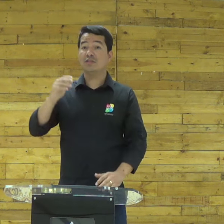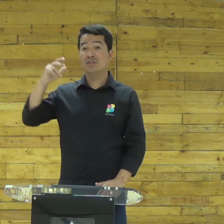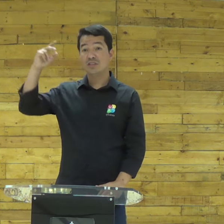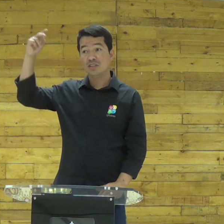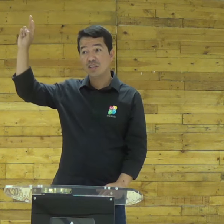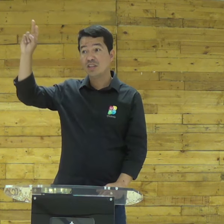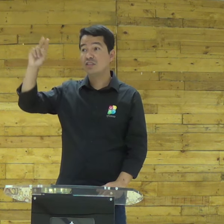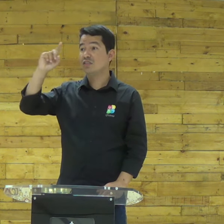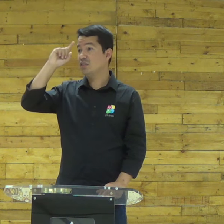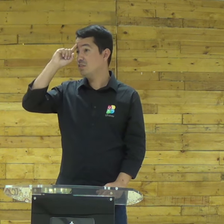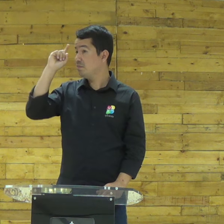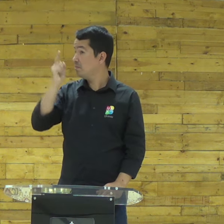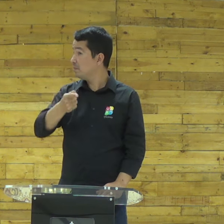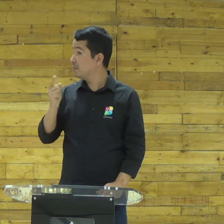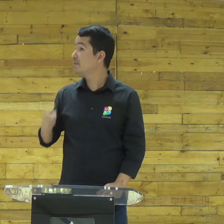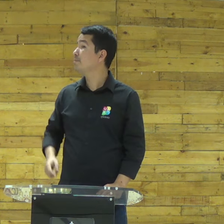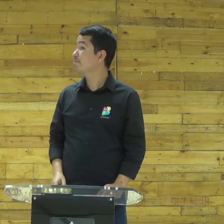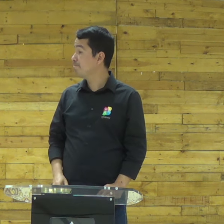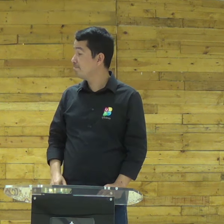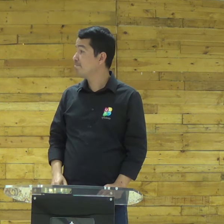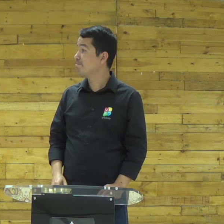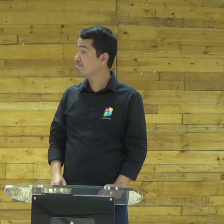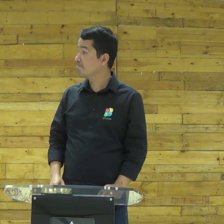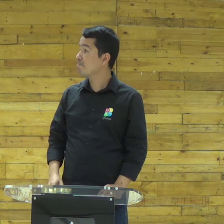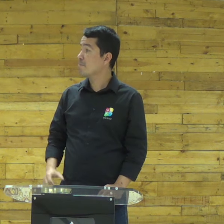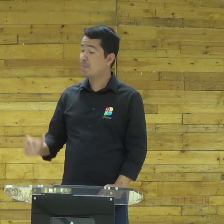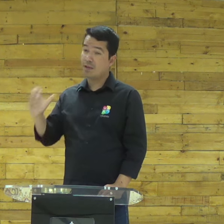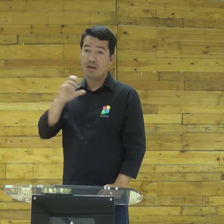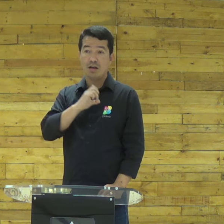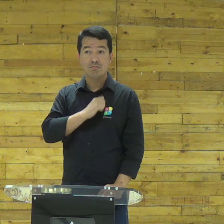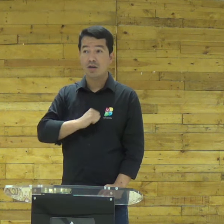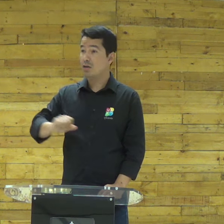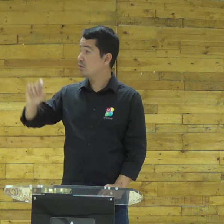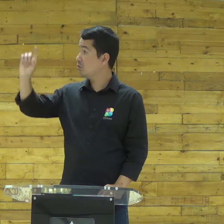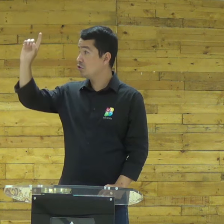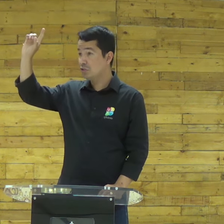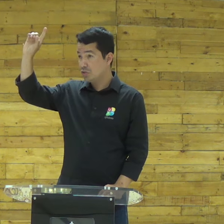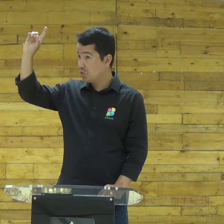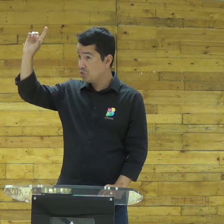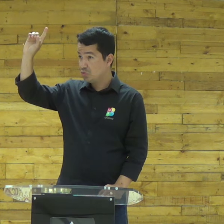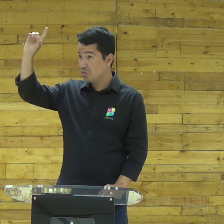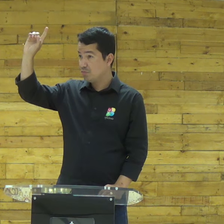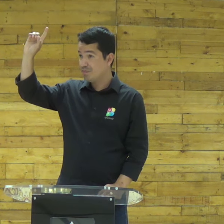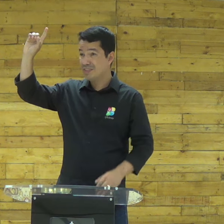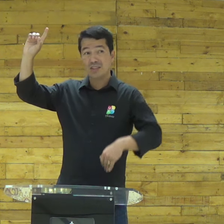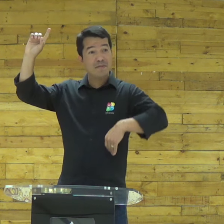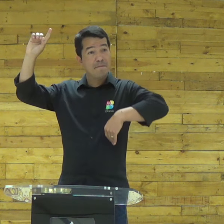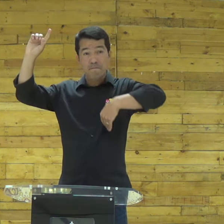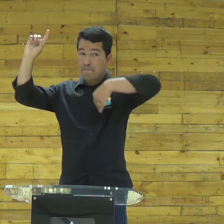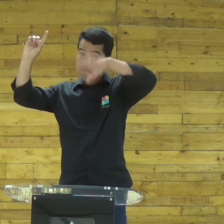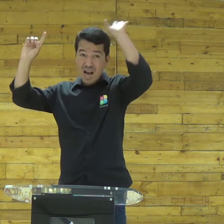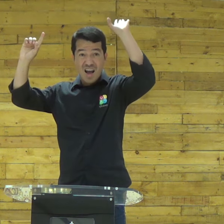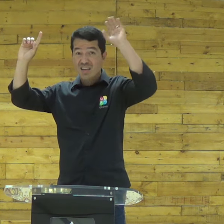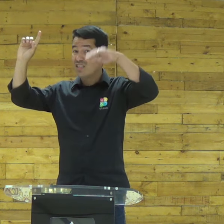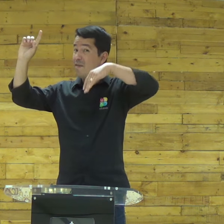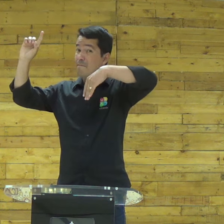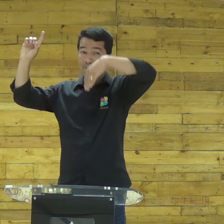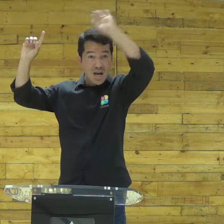precisamos obedecer ao seu mandamento amar a Deus acima de